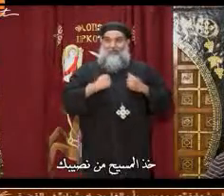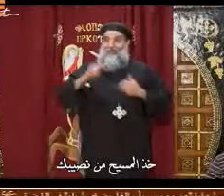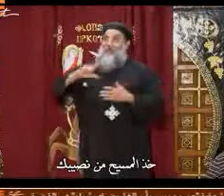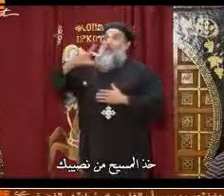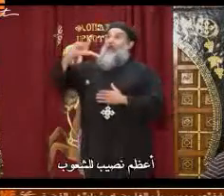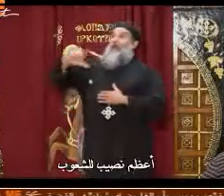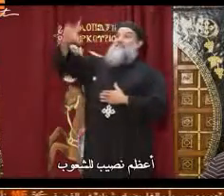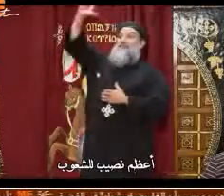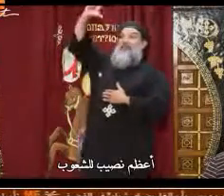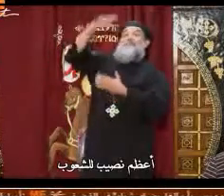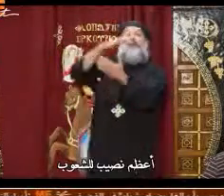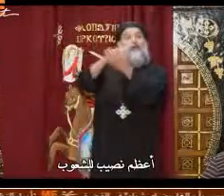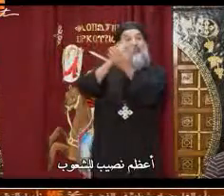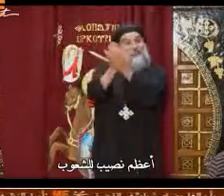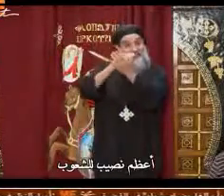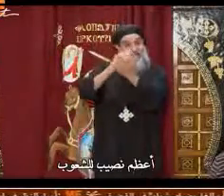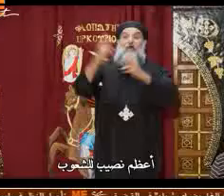نصيبك، أعظم نصيب